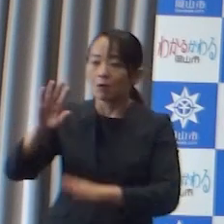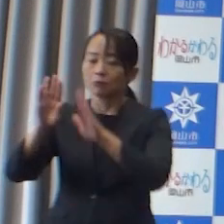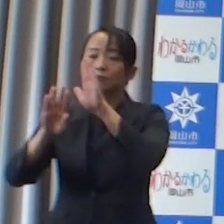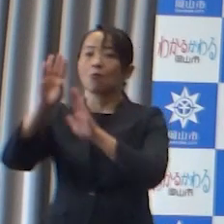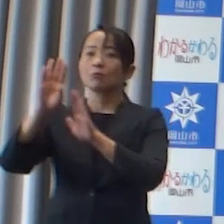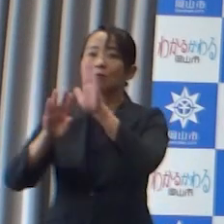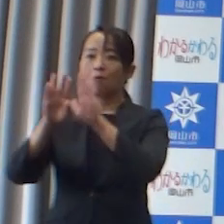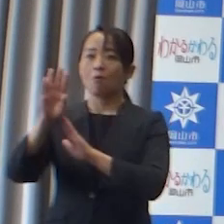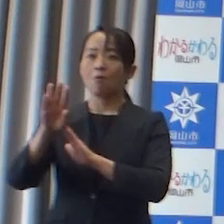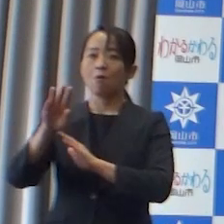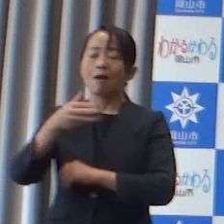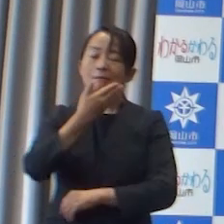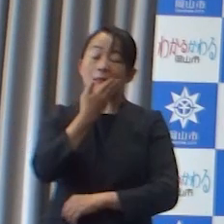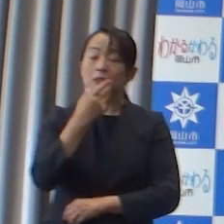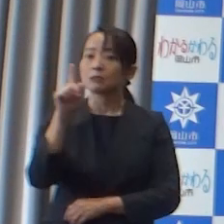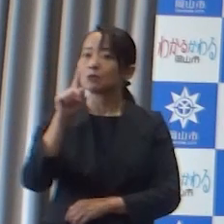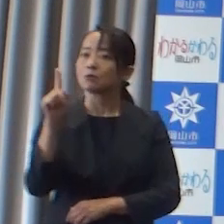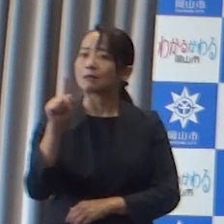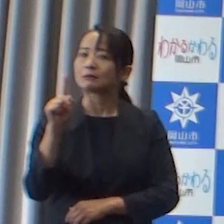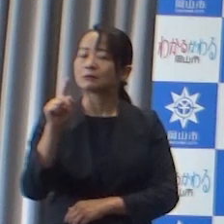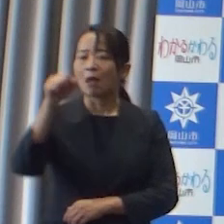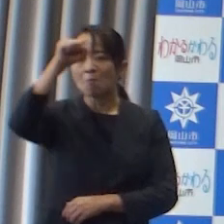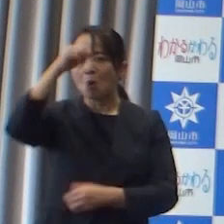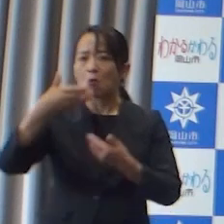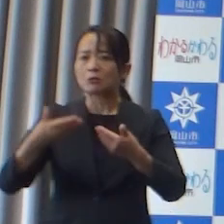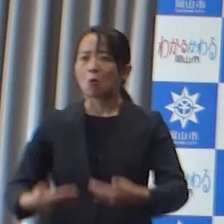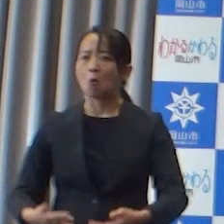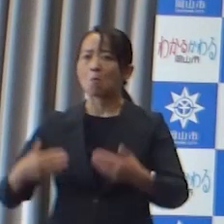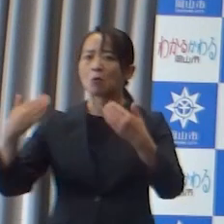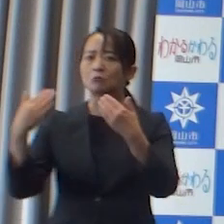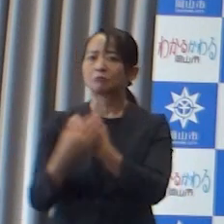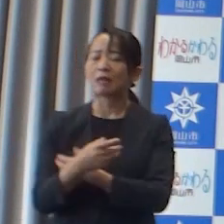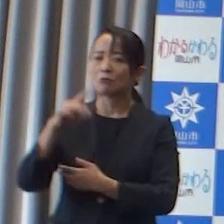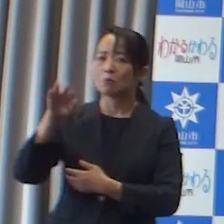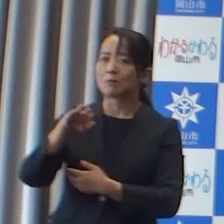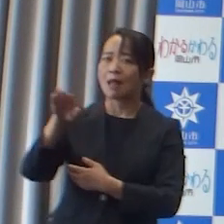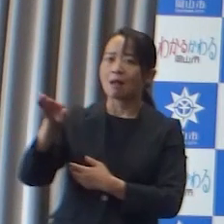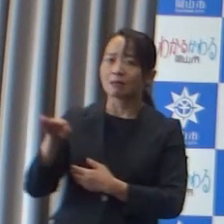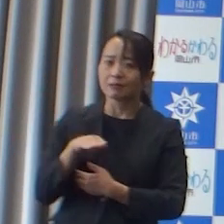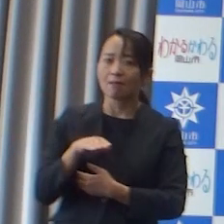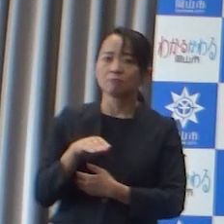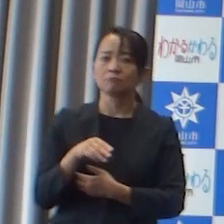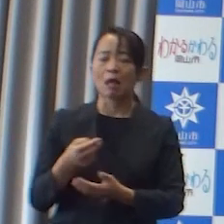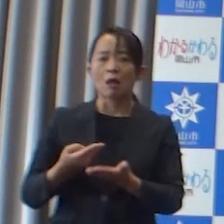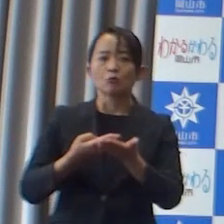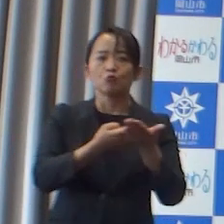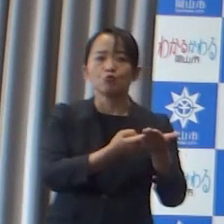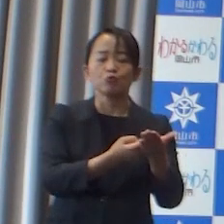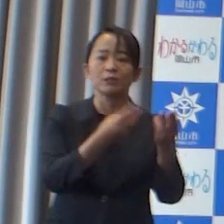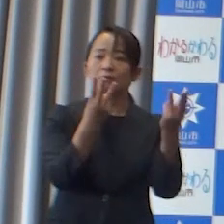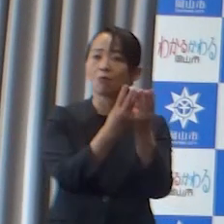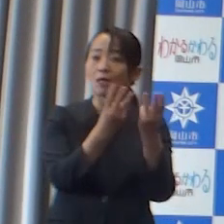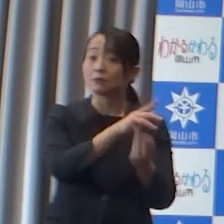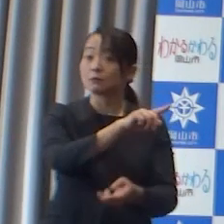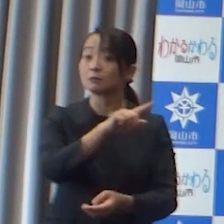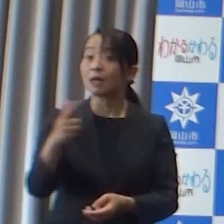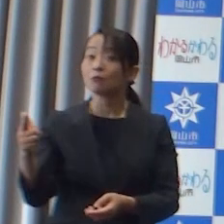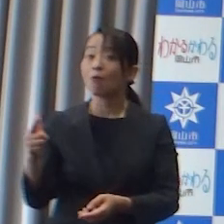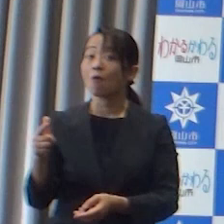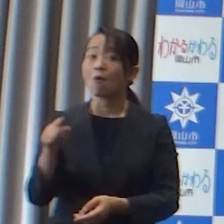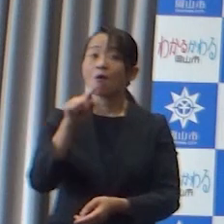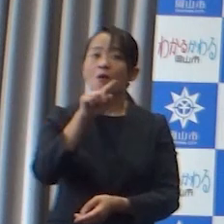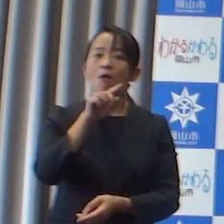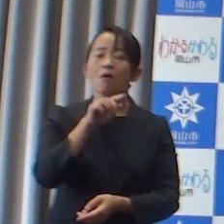とやっぱり重要なのは重症者入院数、そういったとこから見てもですね、それほど